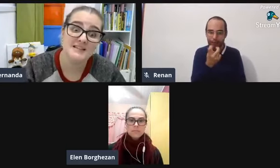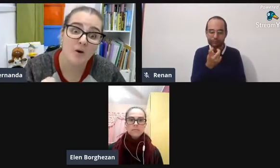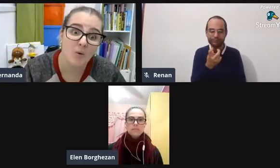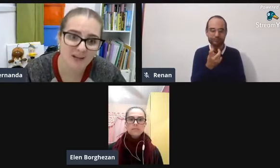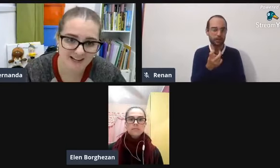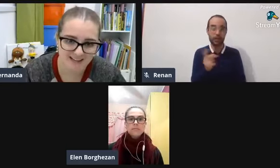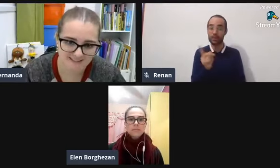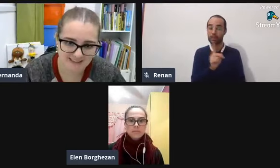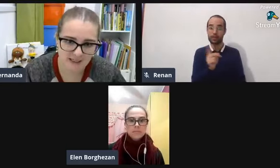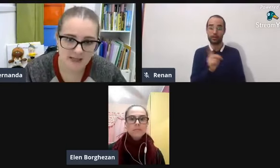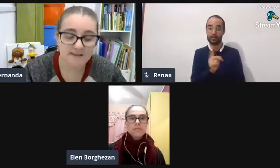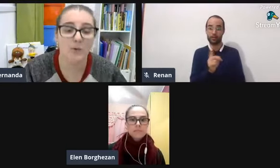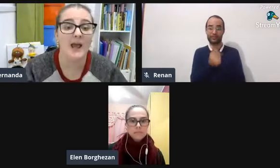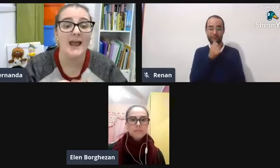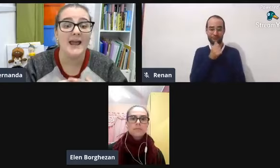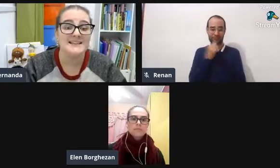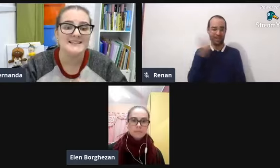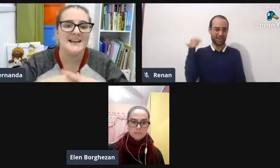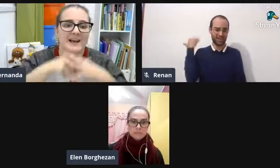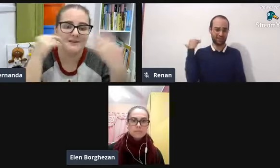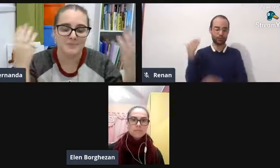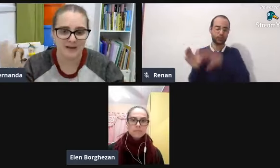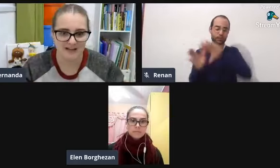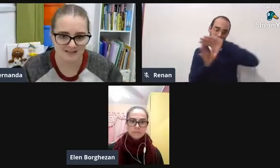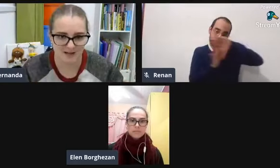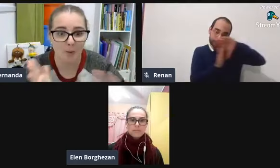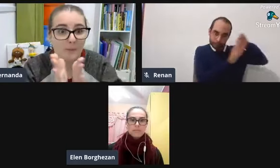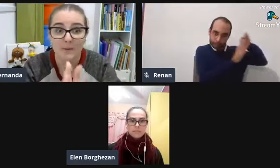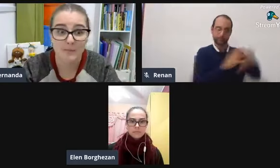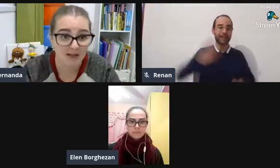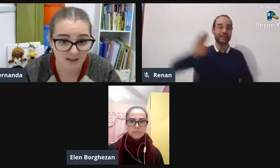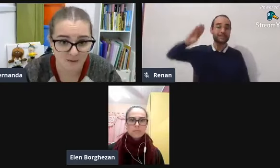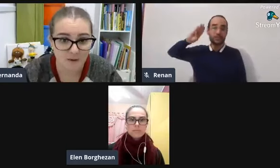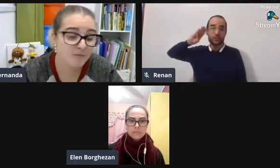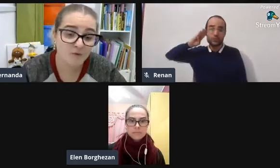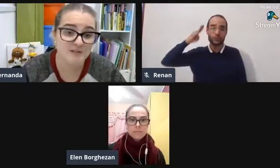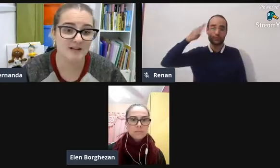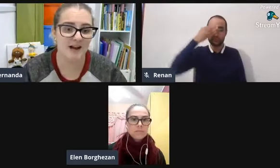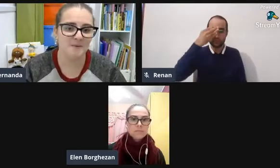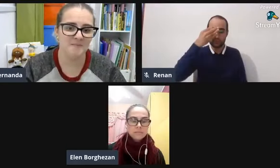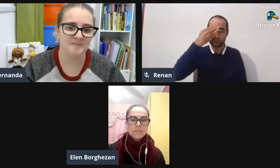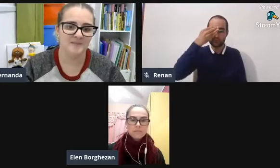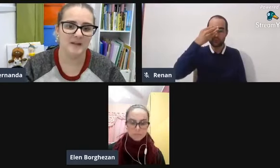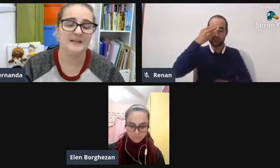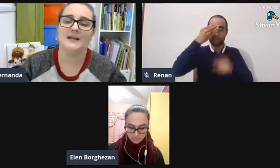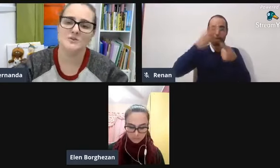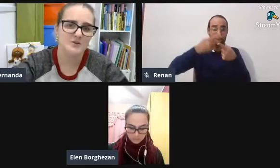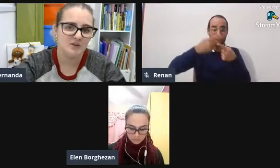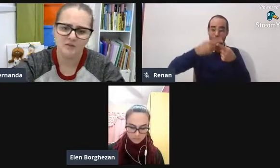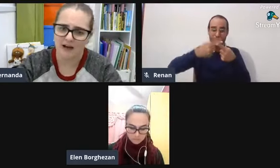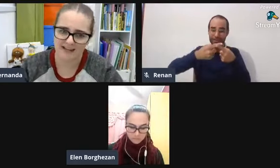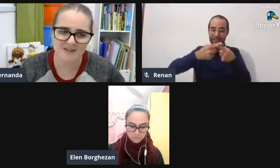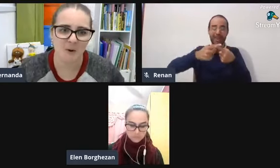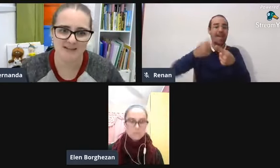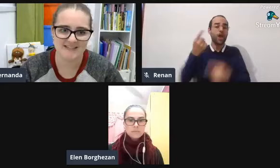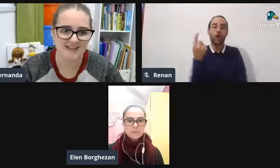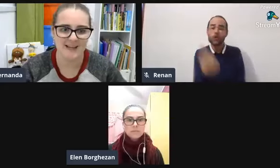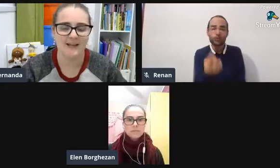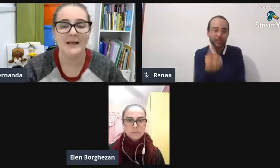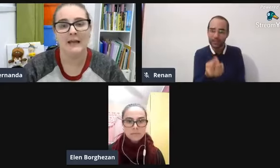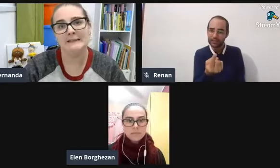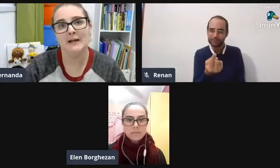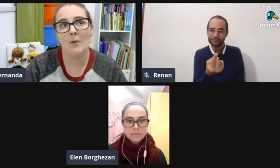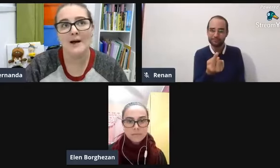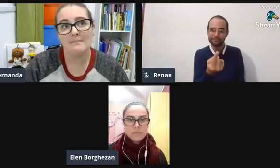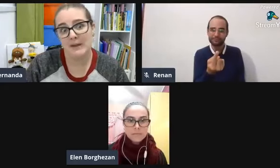uma deficiência única. Então, essa é a explicação, primeiro, do sinal. E está surgindo várias coisas